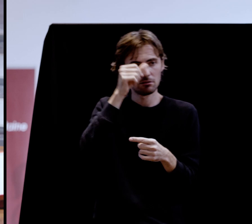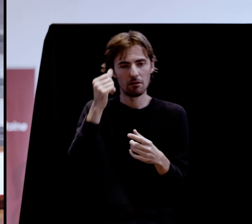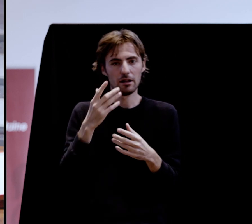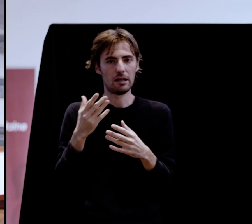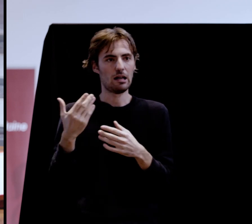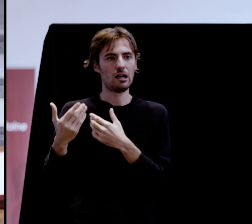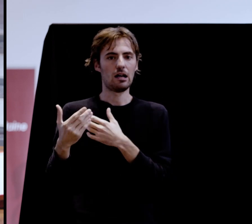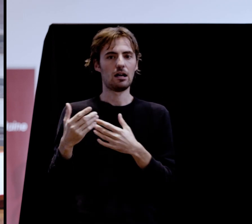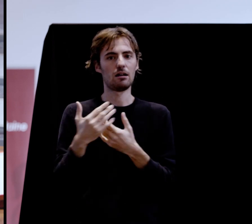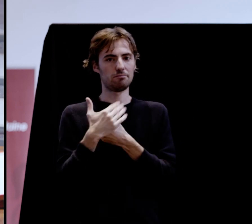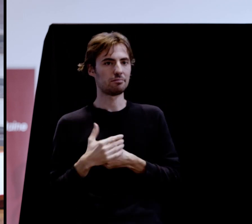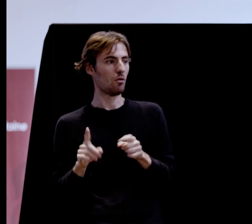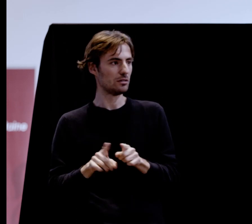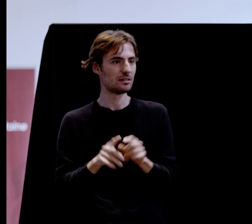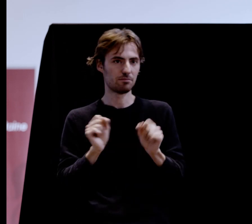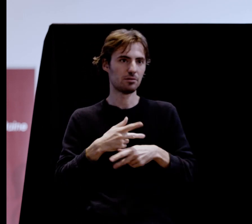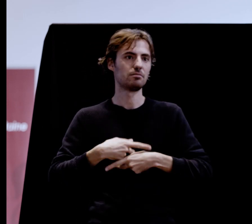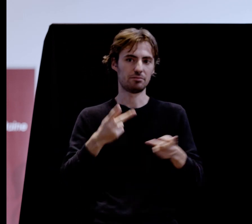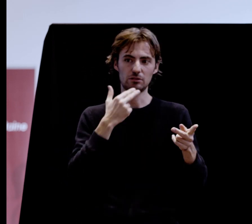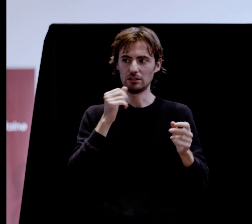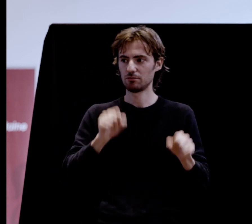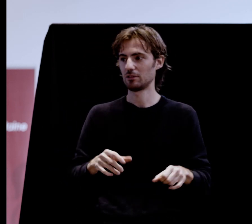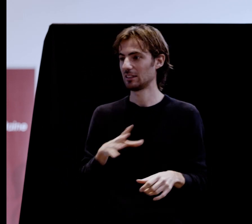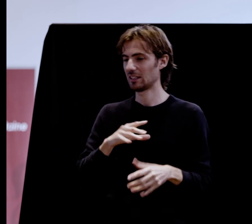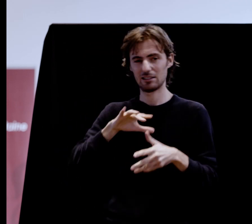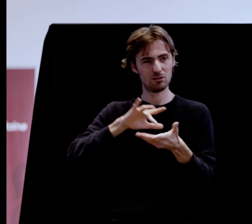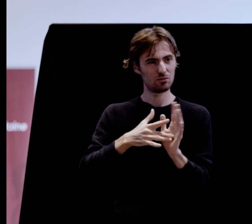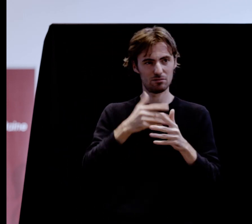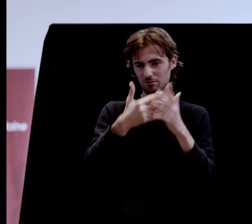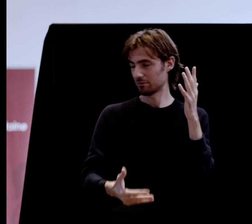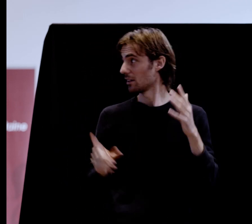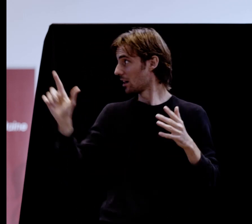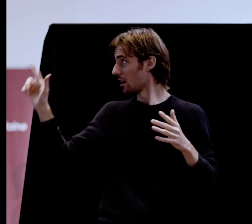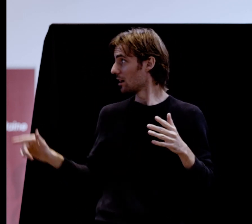discrimination. Mais voilà, il y a tous les supports qui sont possibles.